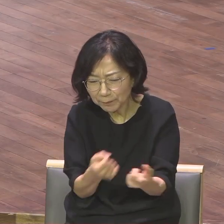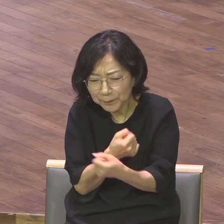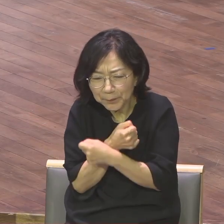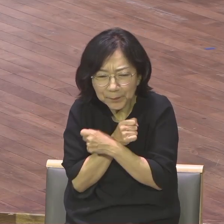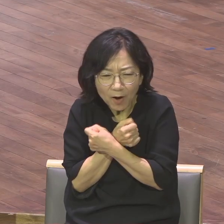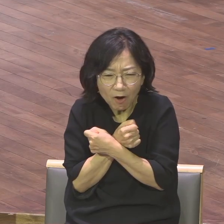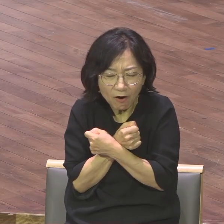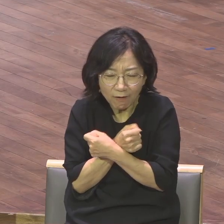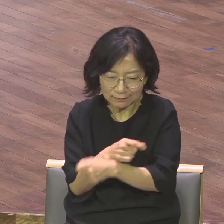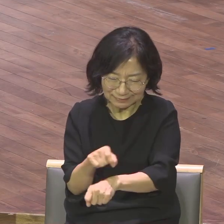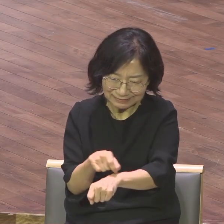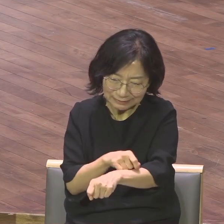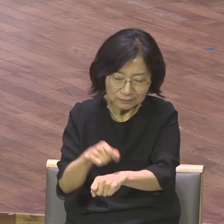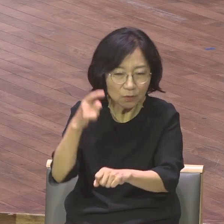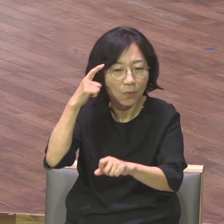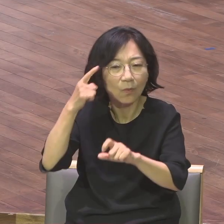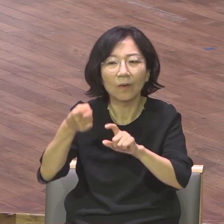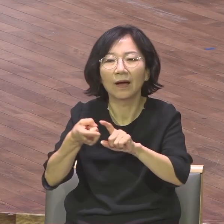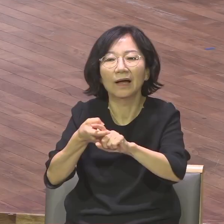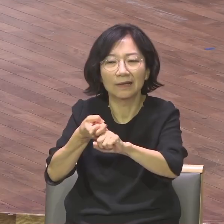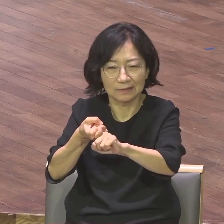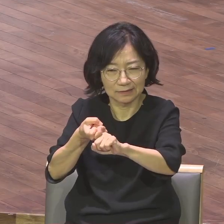특별한 관심을 갖고 계신다.